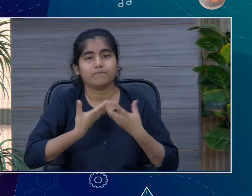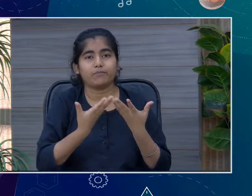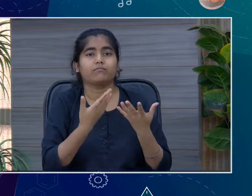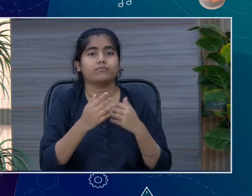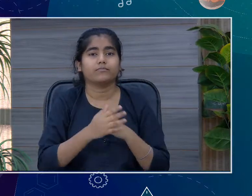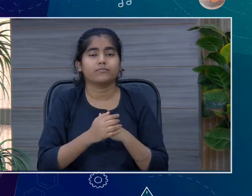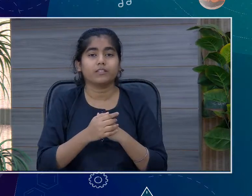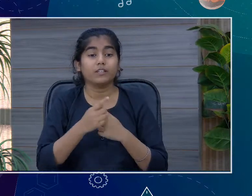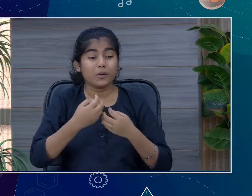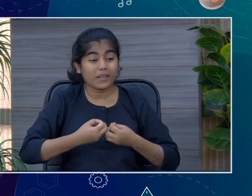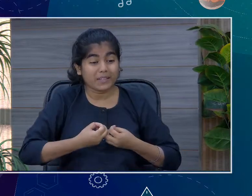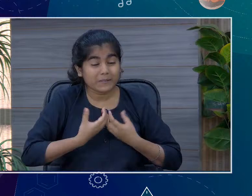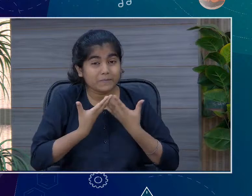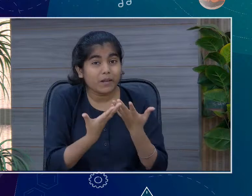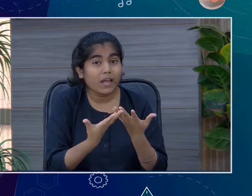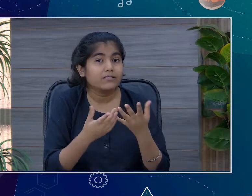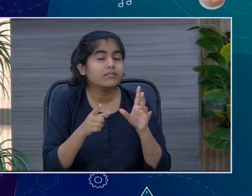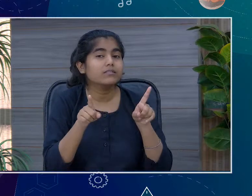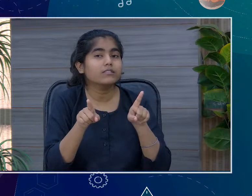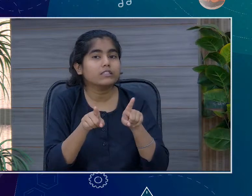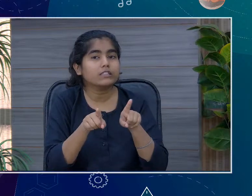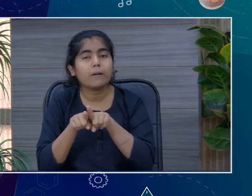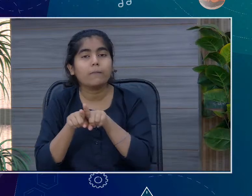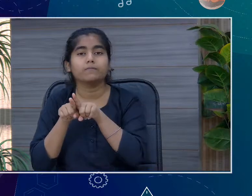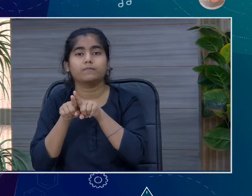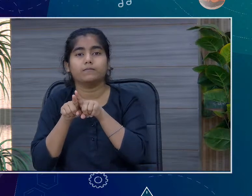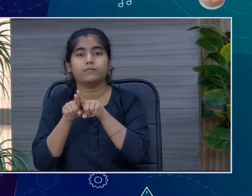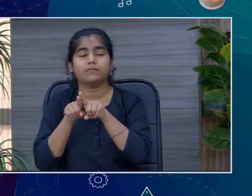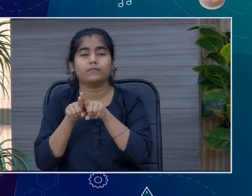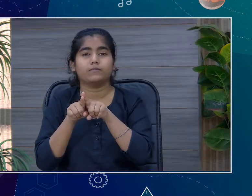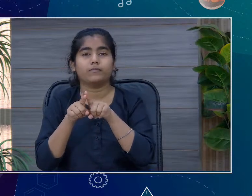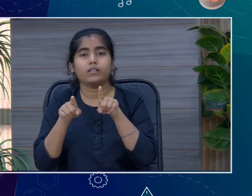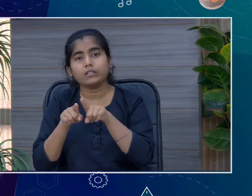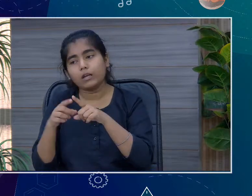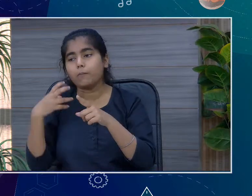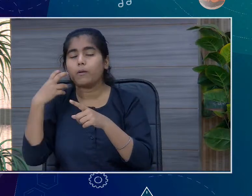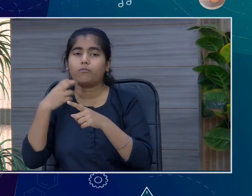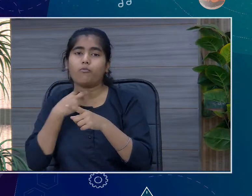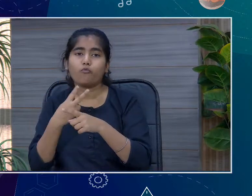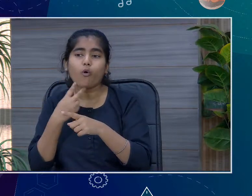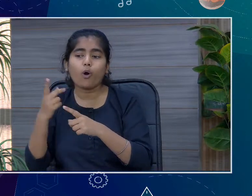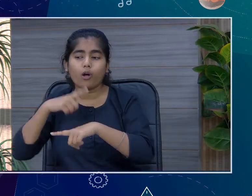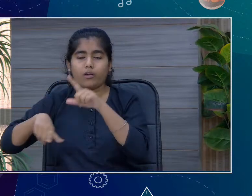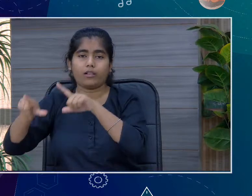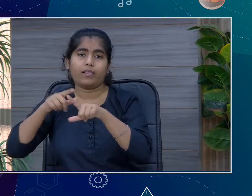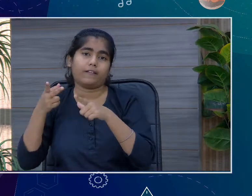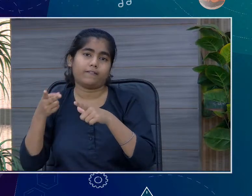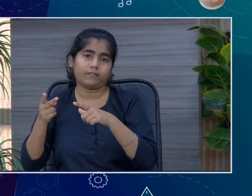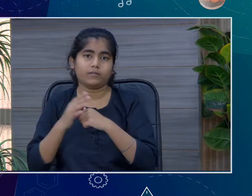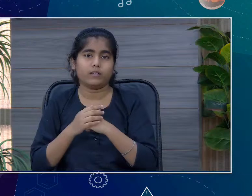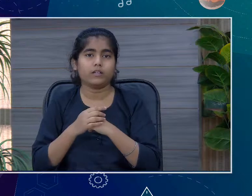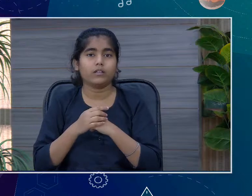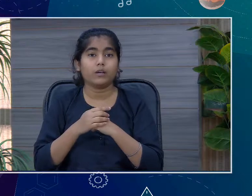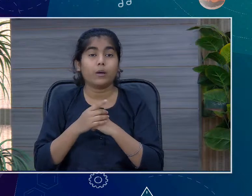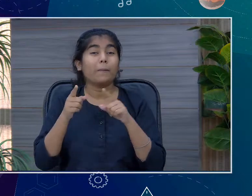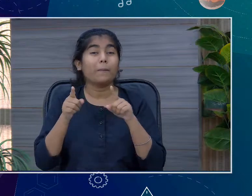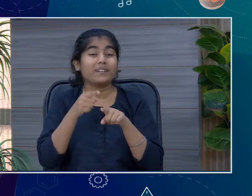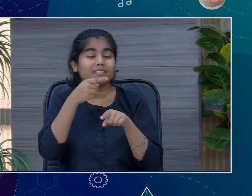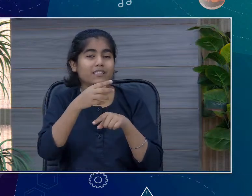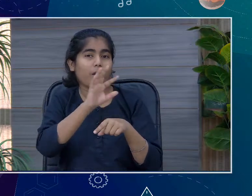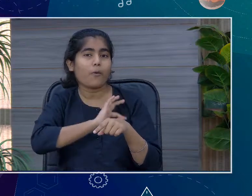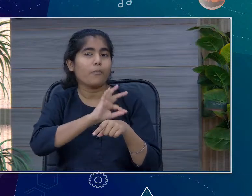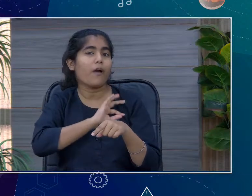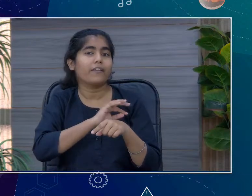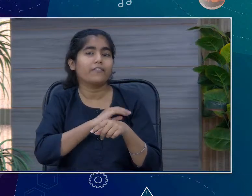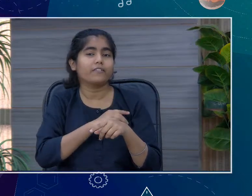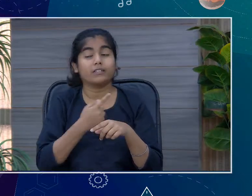ये अभिव्यक्ति बिल्कुल वैसे ही है जैसे कि हम मौखिक में भी करते हैं। और एक एडवांटेज